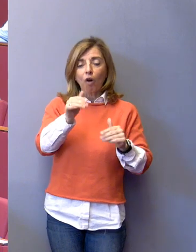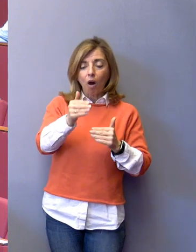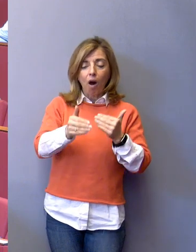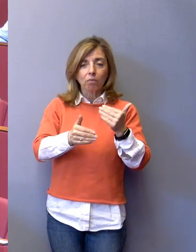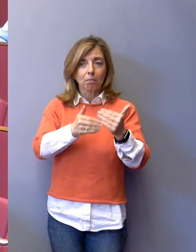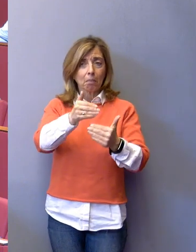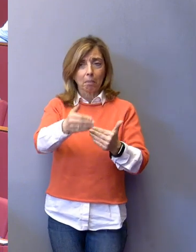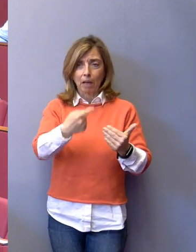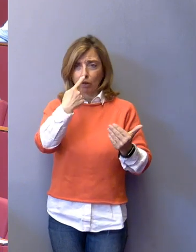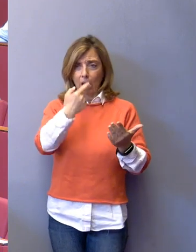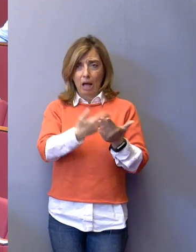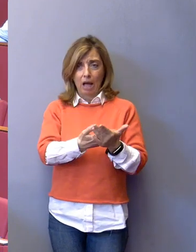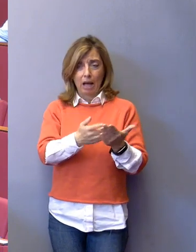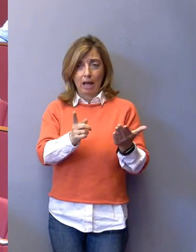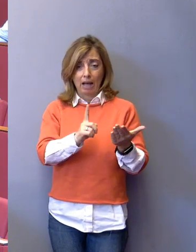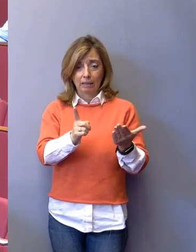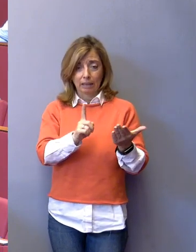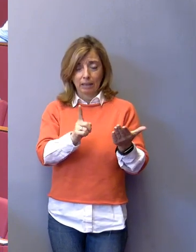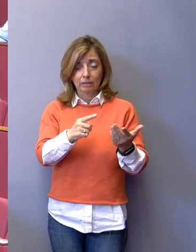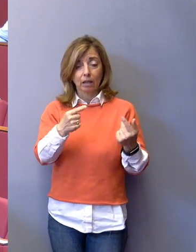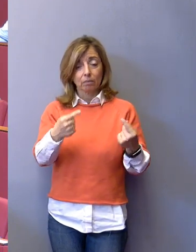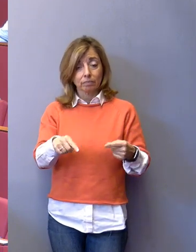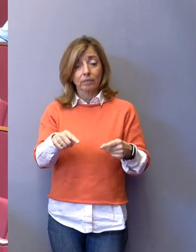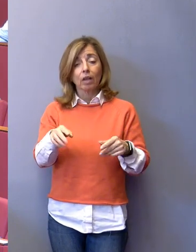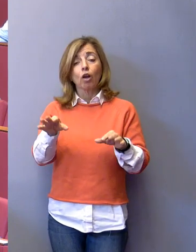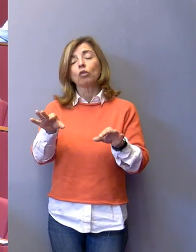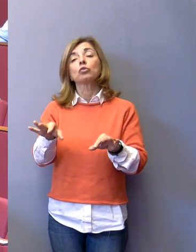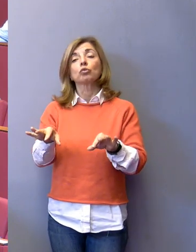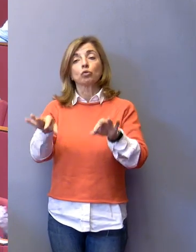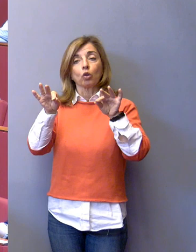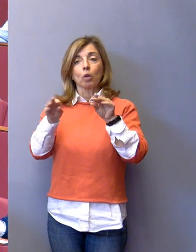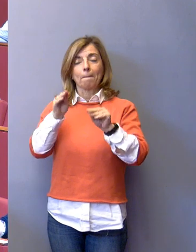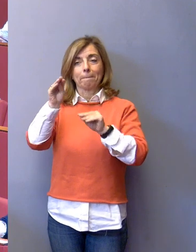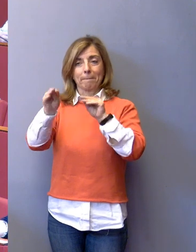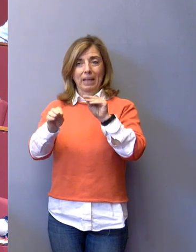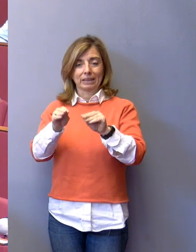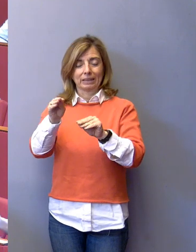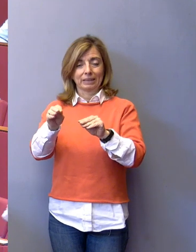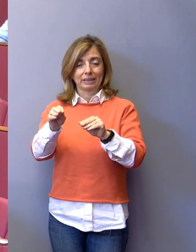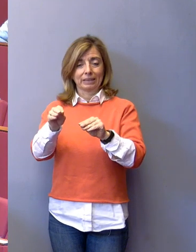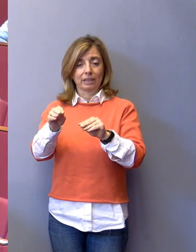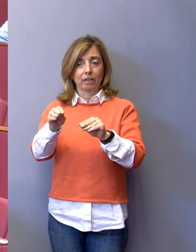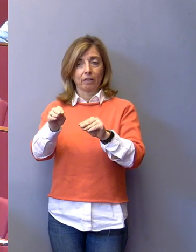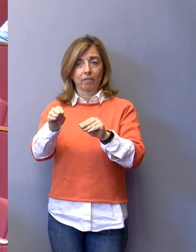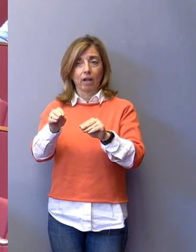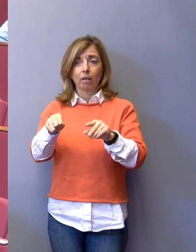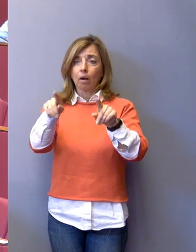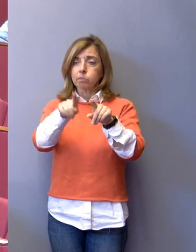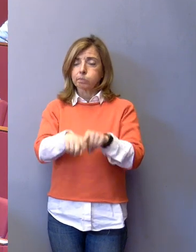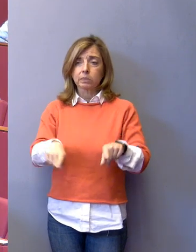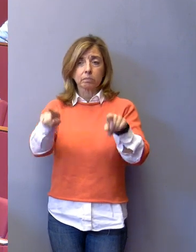la più propria quindi le sospensive diciamo a diverso titolo con sfumature diverse ripercorrono questo